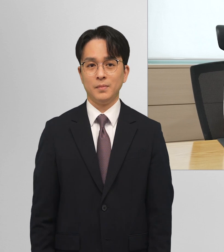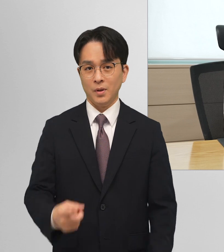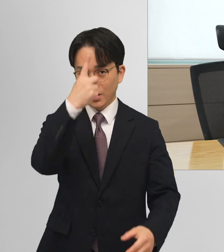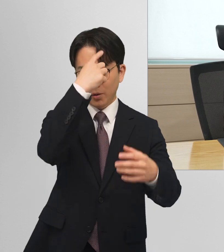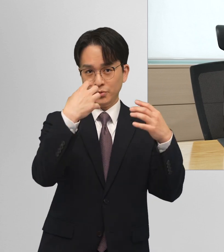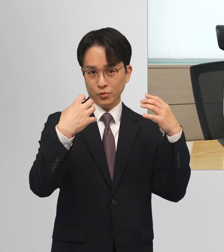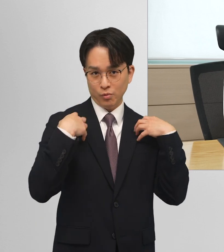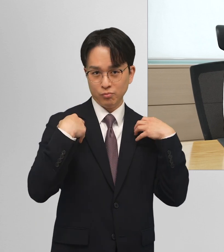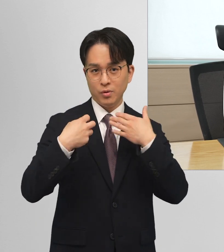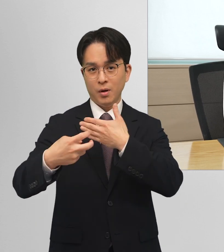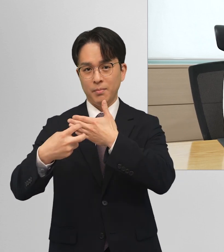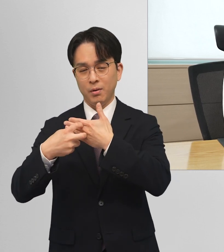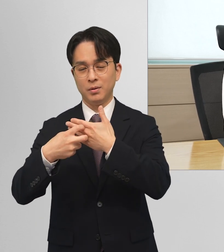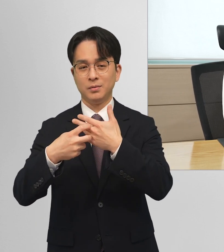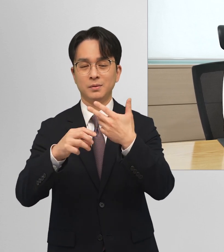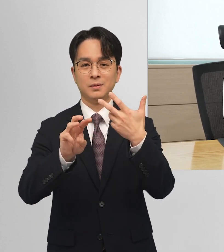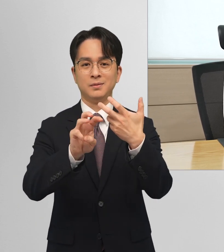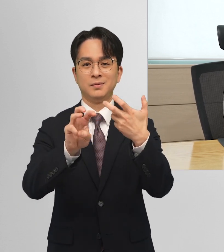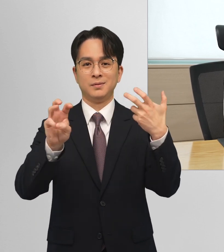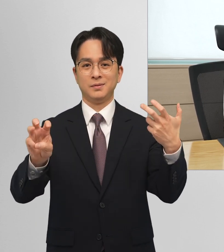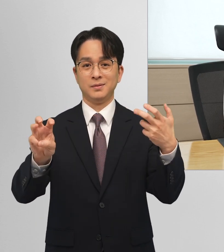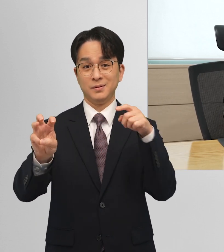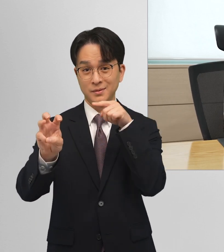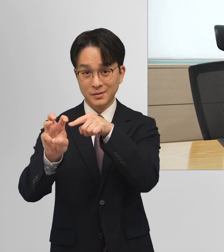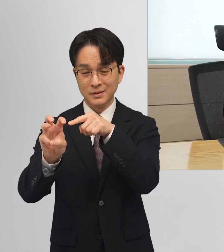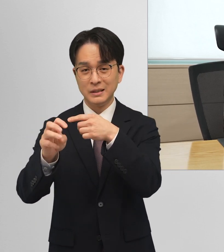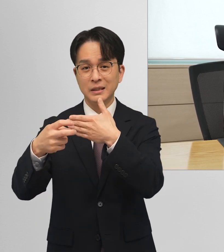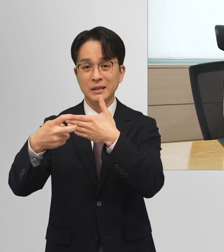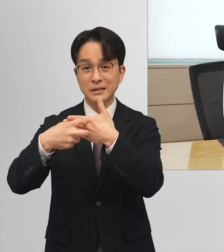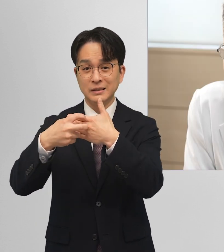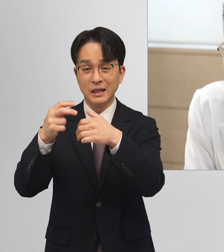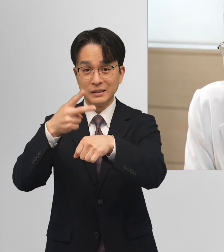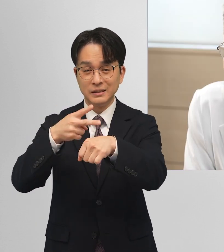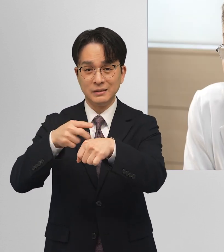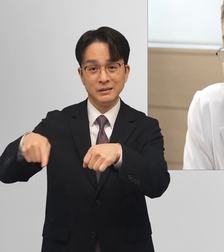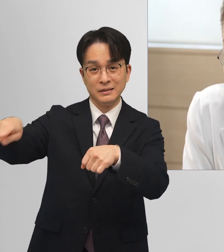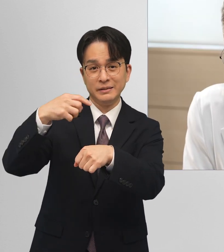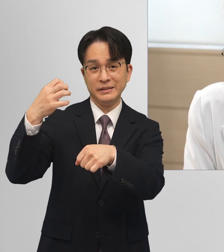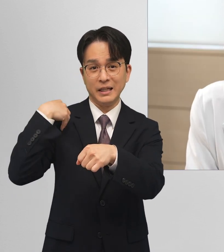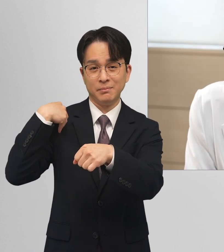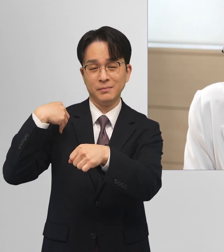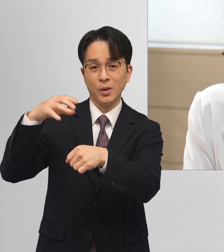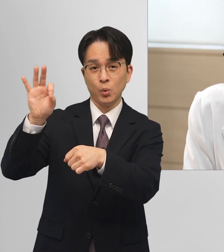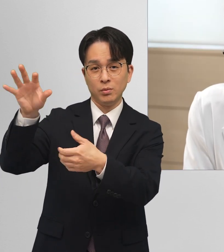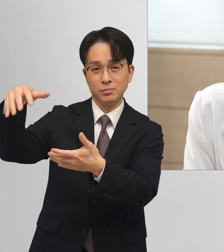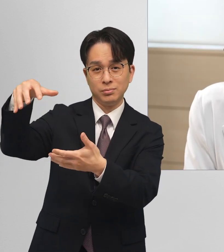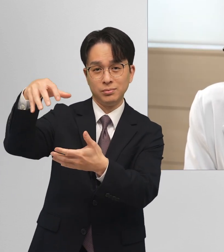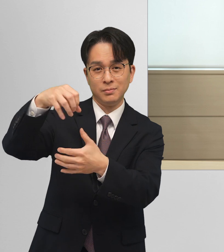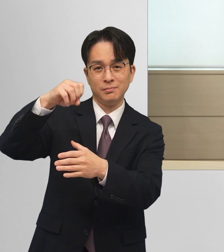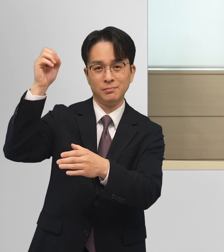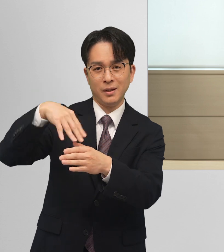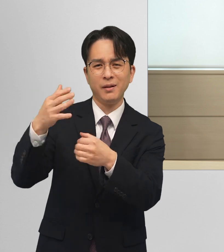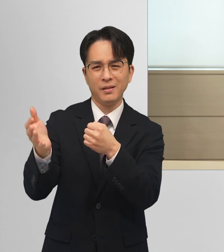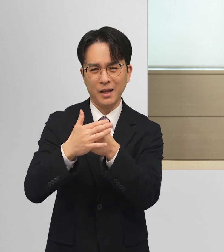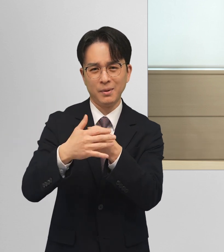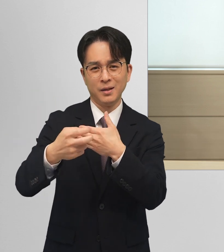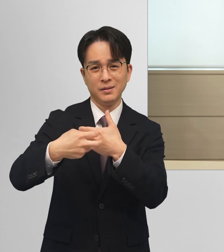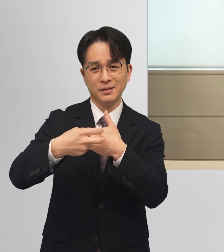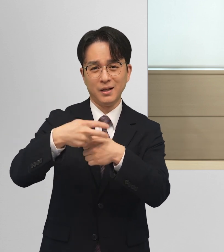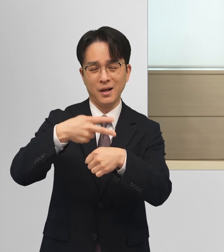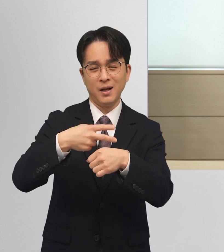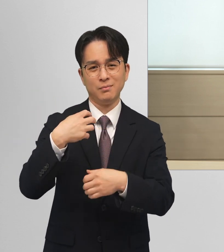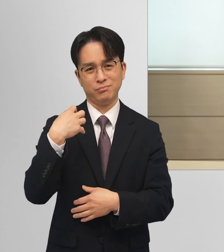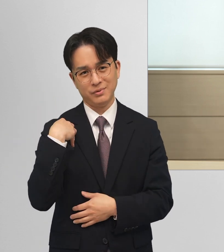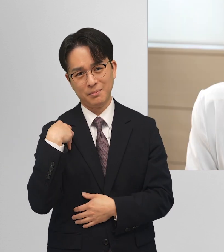지급하였는데요. 보상금을 국가 70%, 병원이 30%를 부담해야 하기 때문에 의료인에게도 부담이 되곤 했습니다. 그런데 이번 정부의